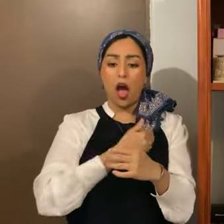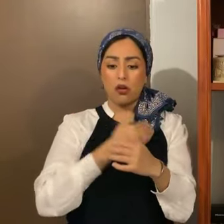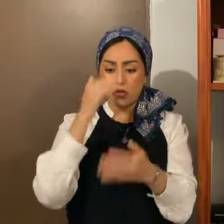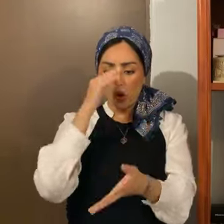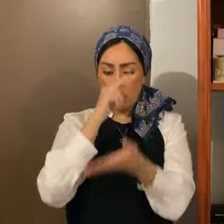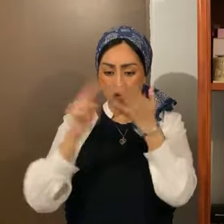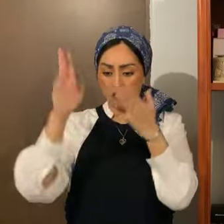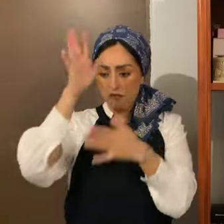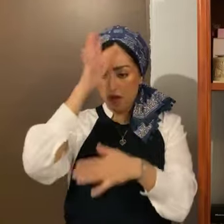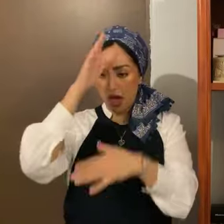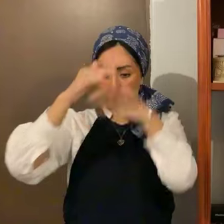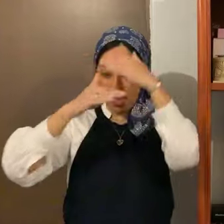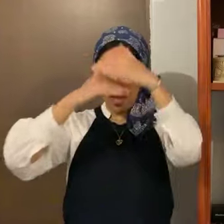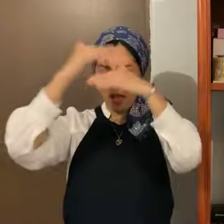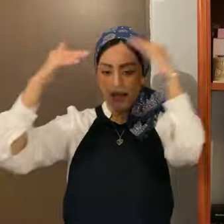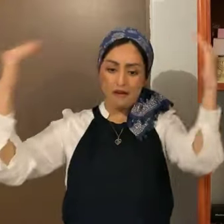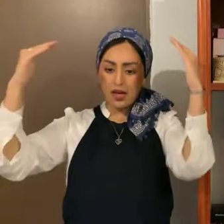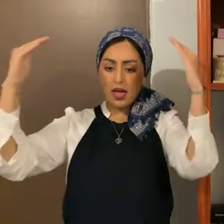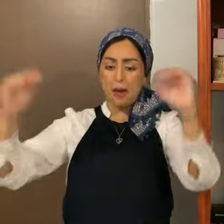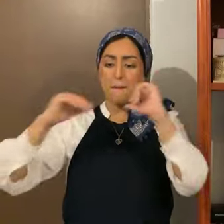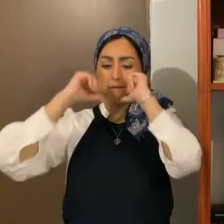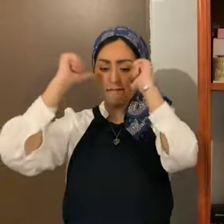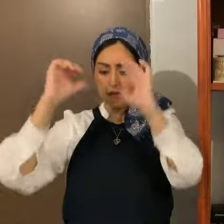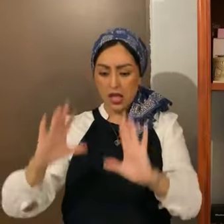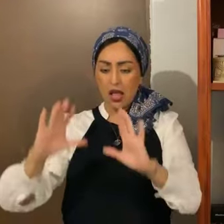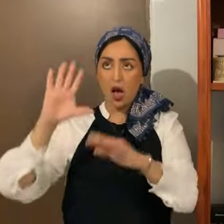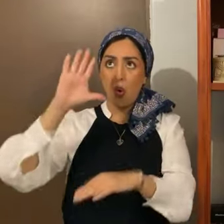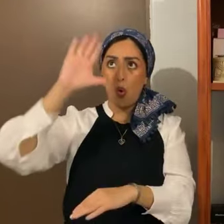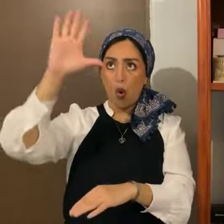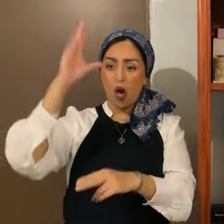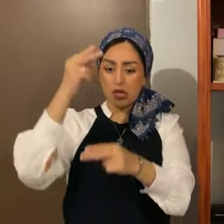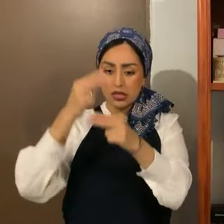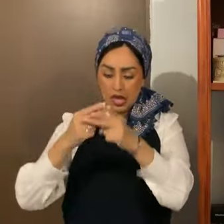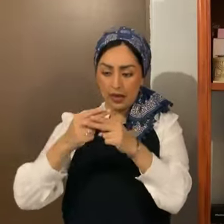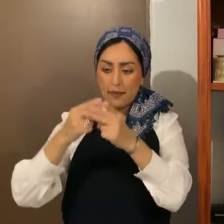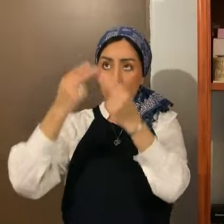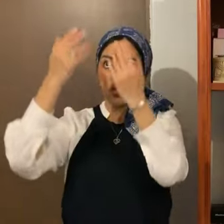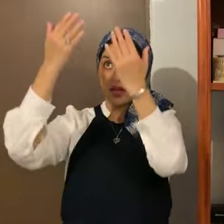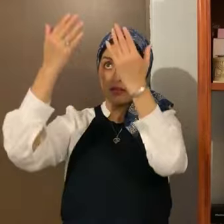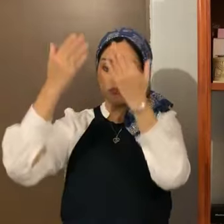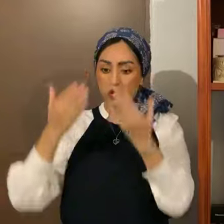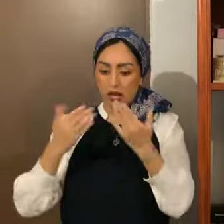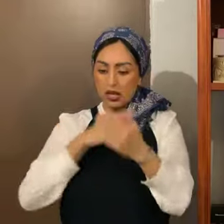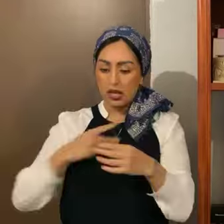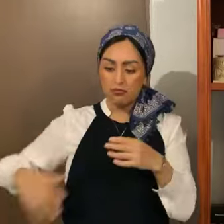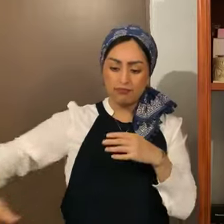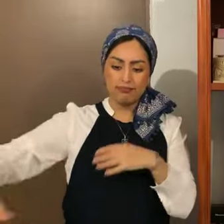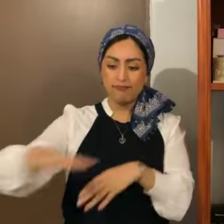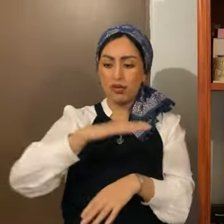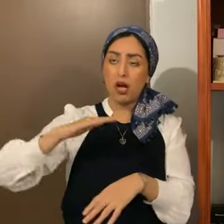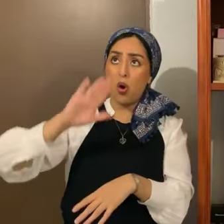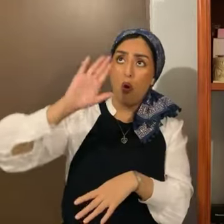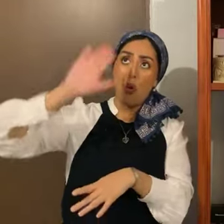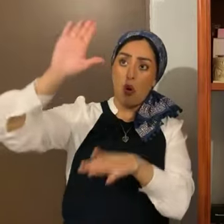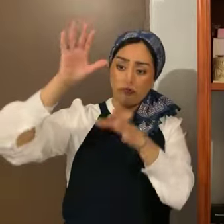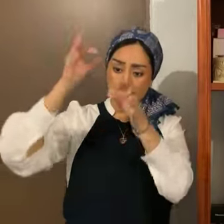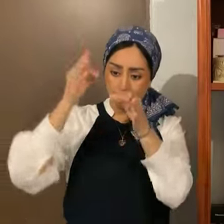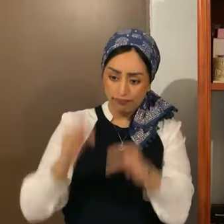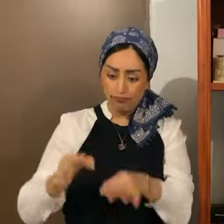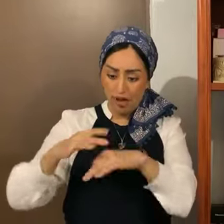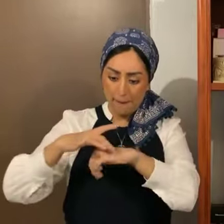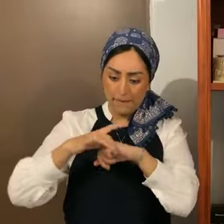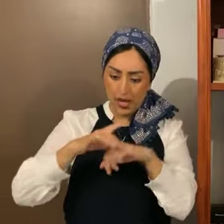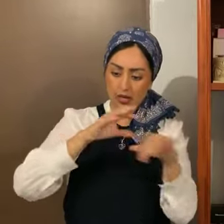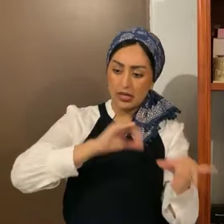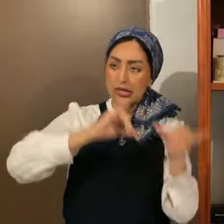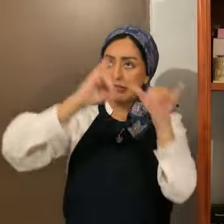los cielos, santificado es tu nombre. Venga a nosotros tu reino. Hágase tu voluntad en la